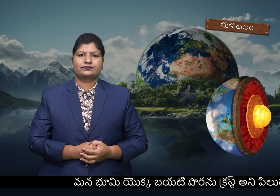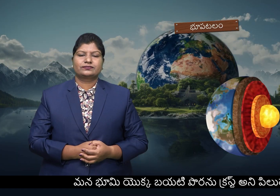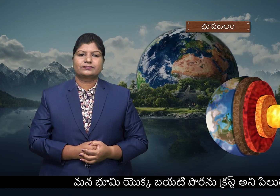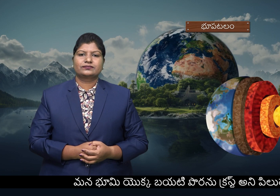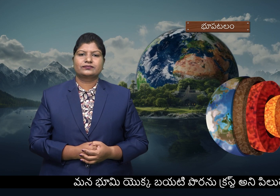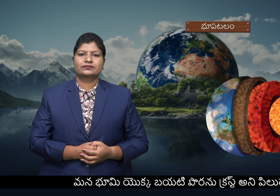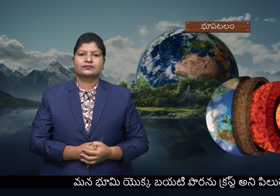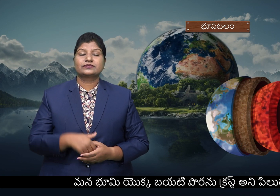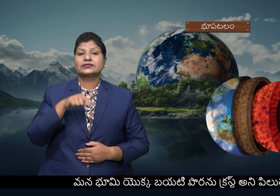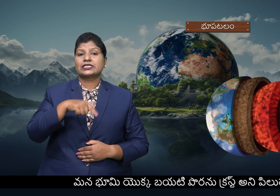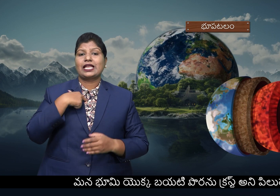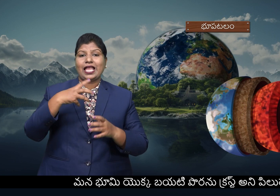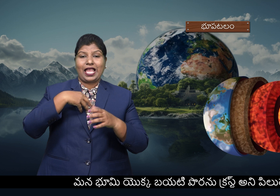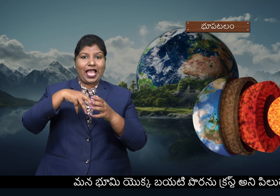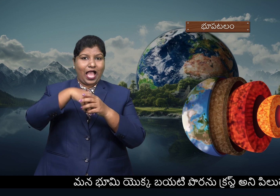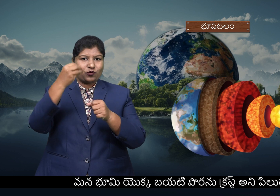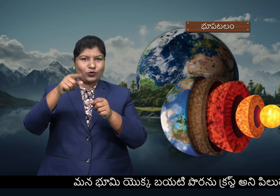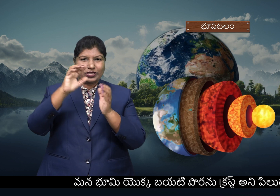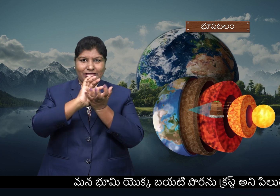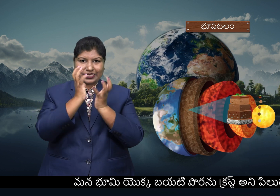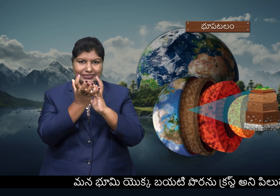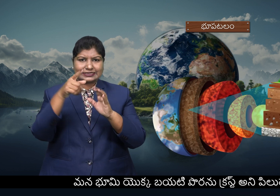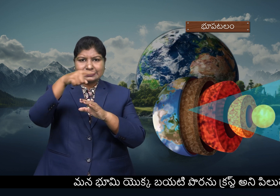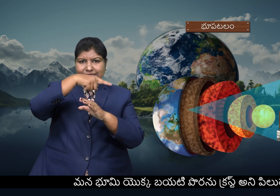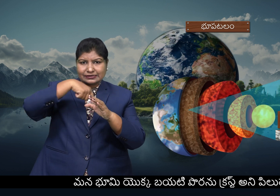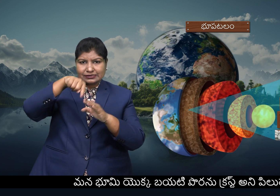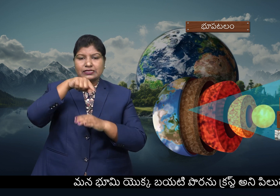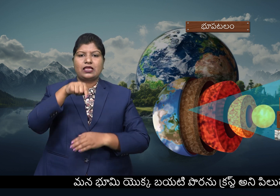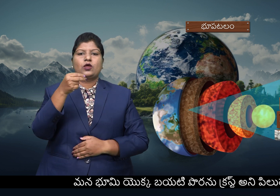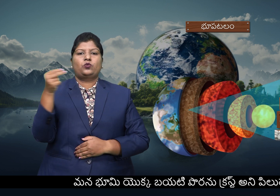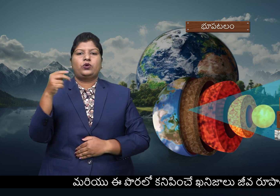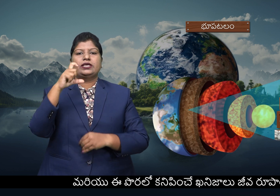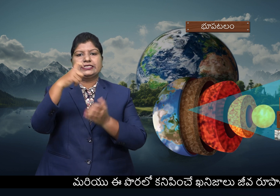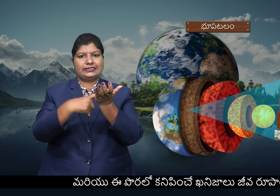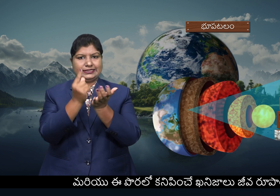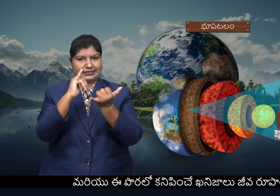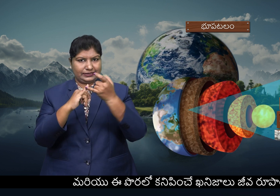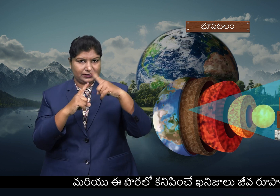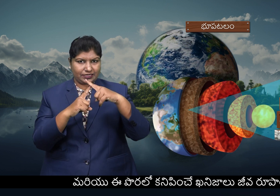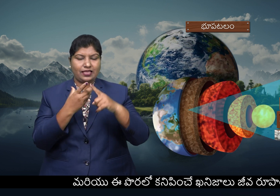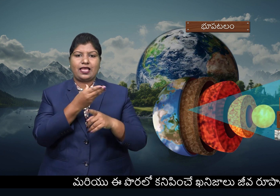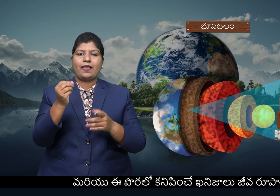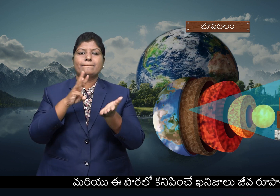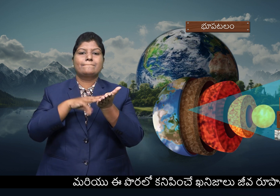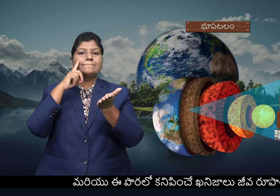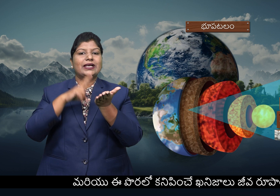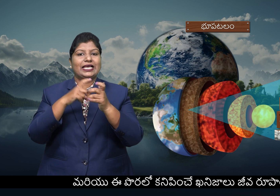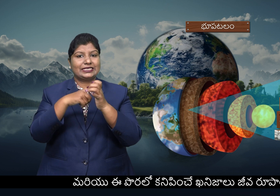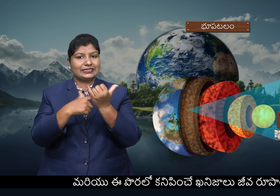మన భూమి యొక్క బయటి పొరను క్రస్ట్ అని పిలుస్తారు మరియు ఈ పొరలో కనిపించే